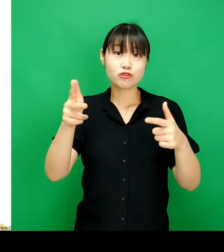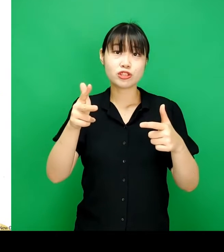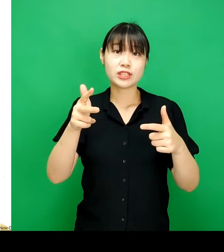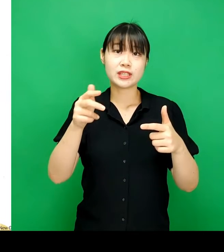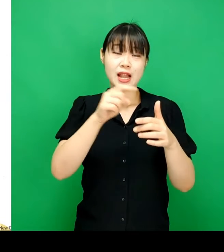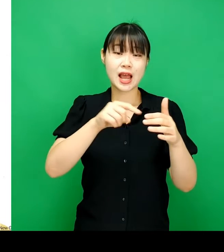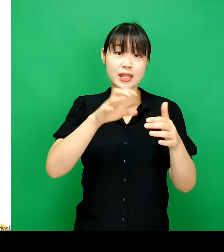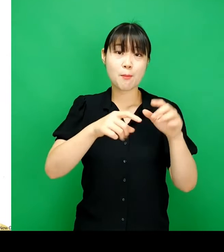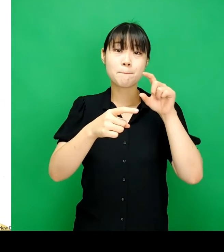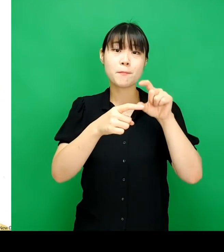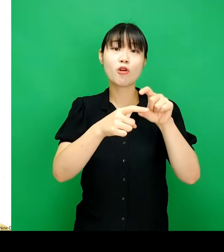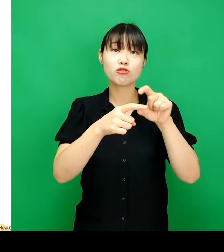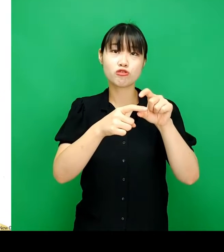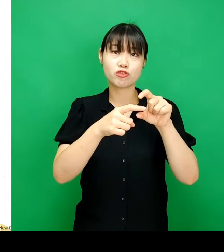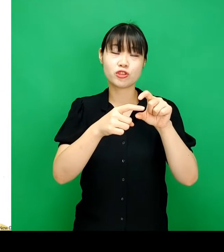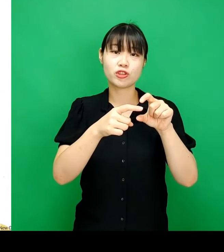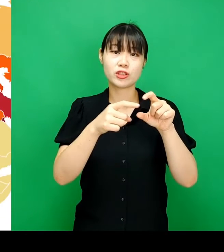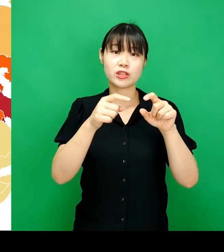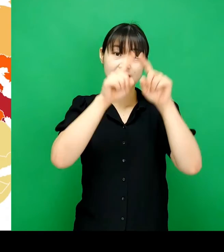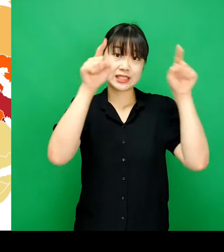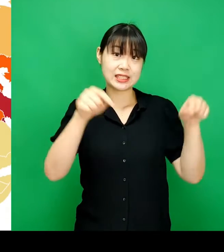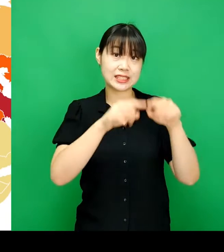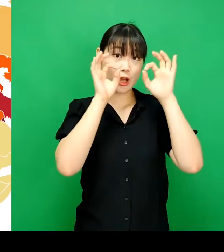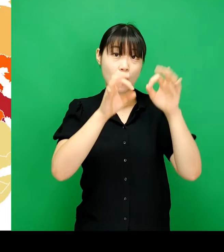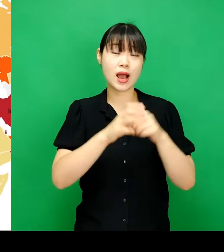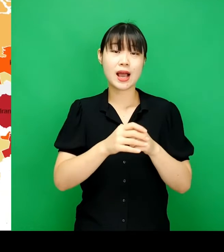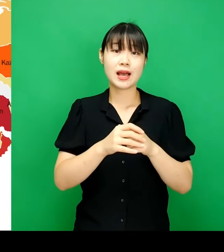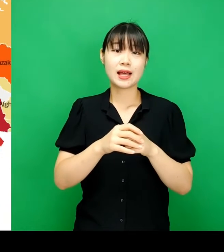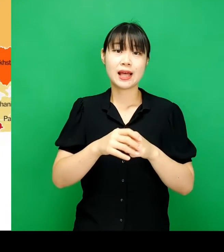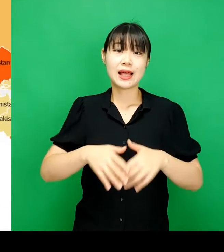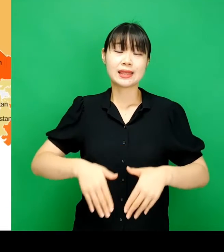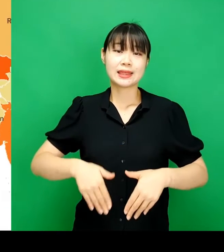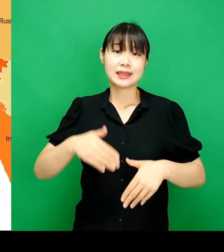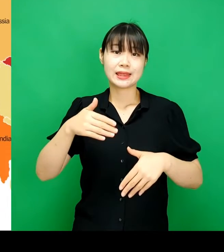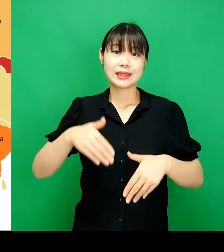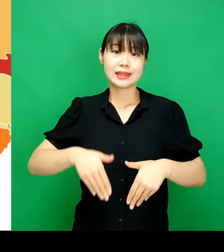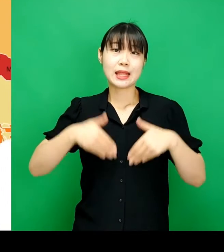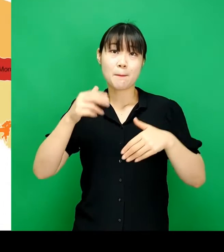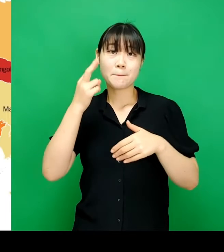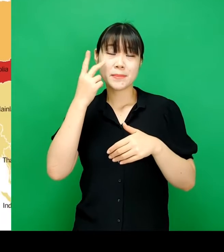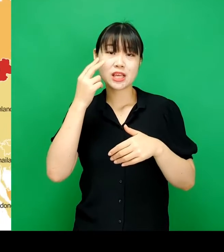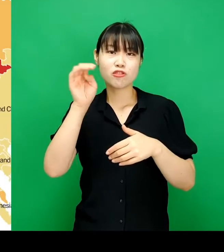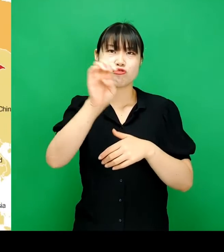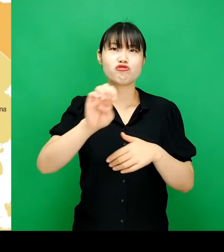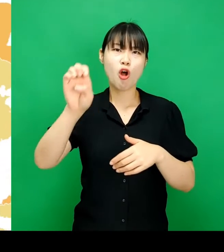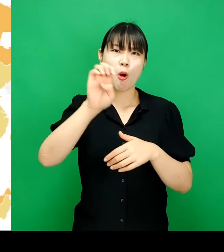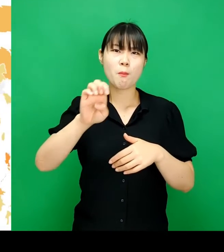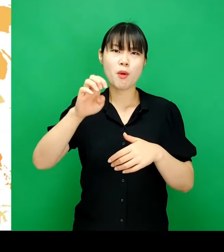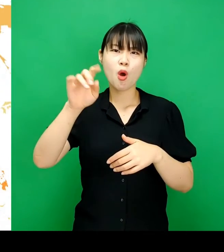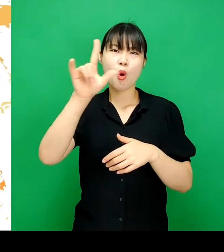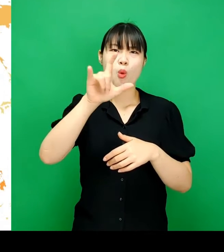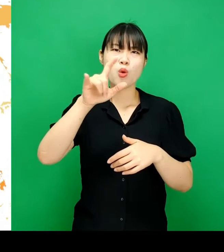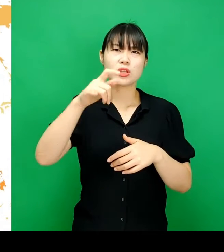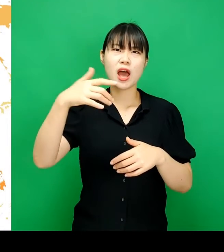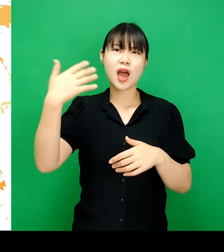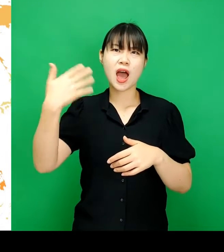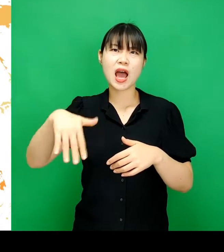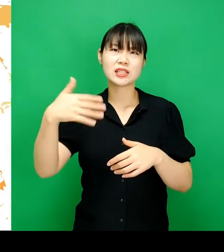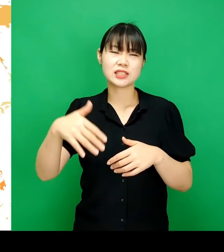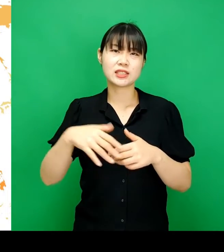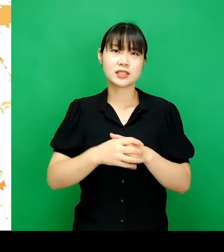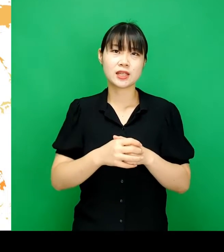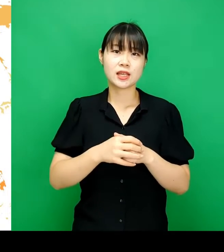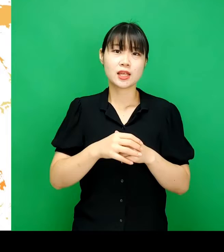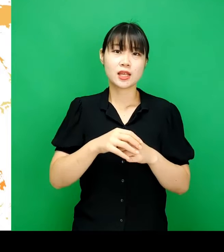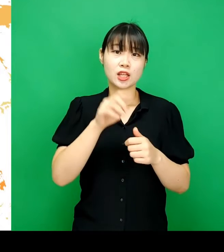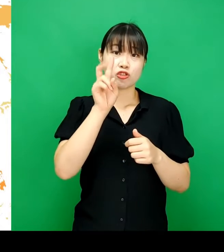일주일 단위로 평균 내서 시각화한 지도입니다. 남미와 유럽 지역을 중심으로 코로나가 꺾이지 않고 있다는 것을 한눈에